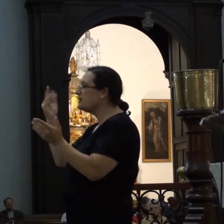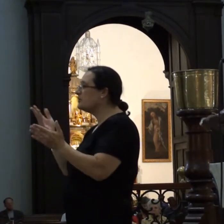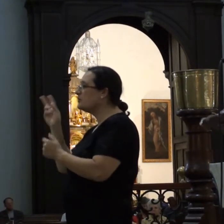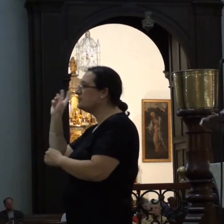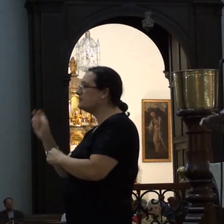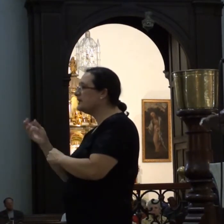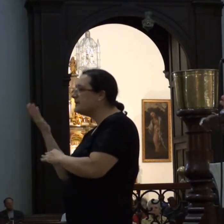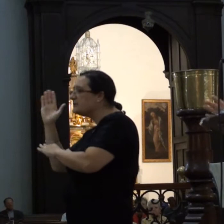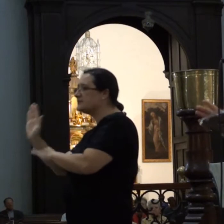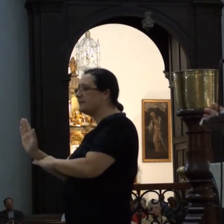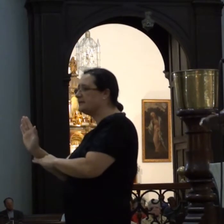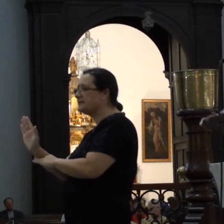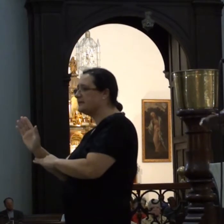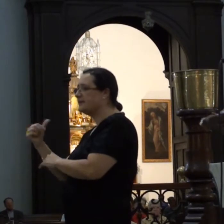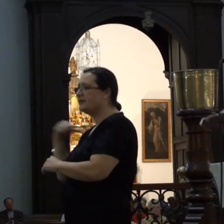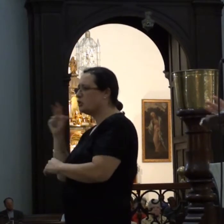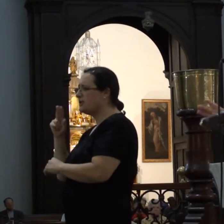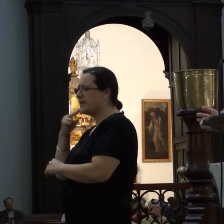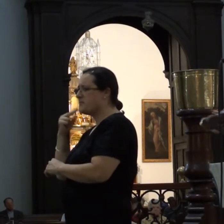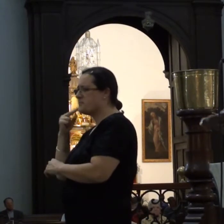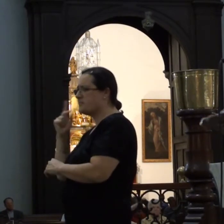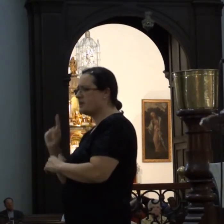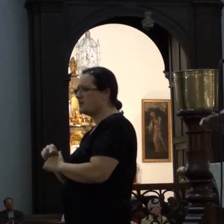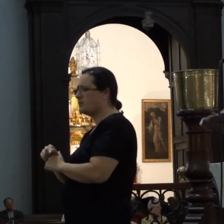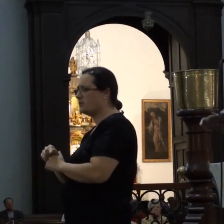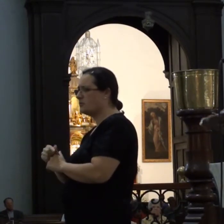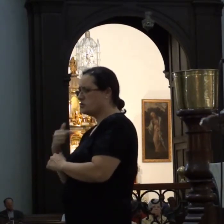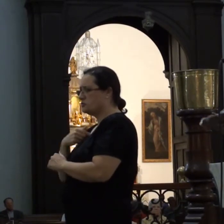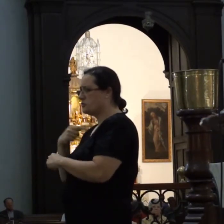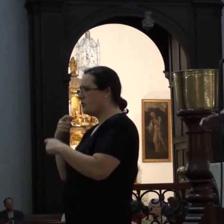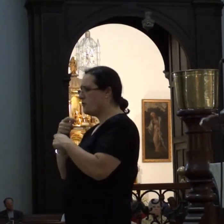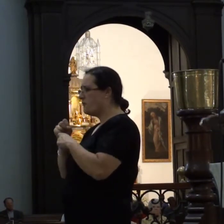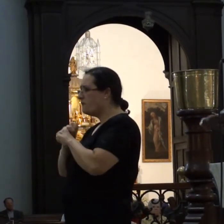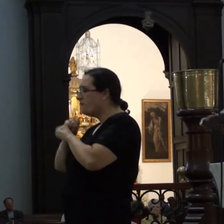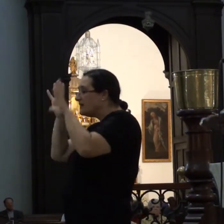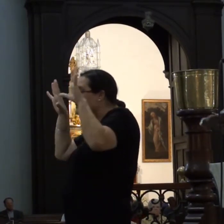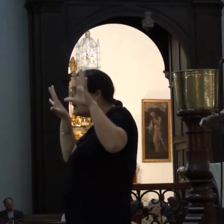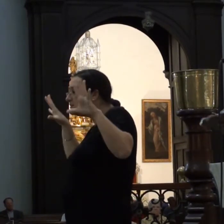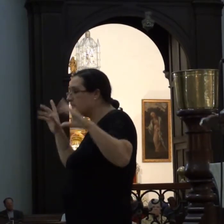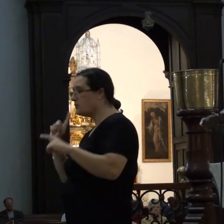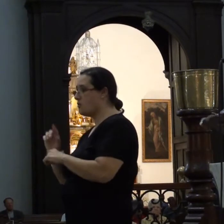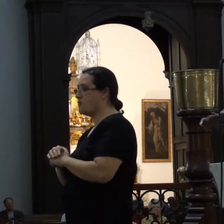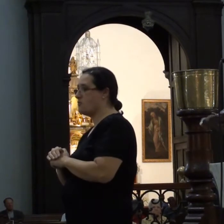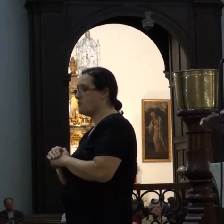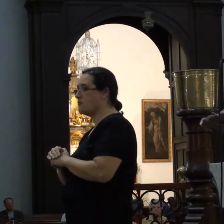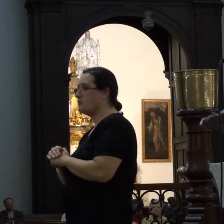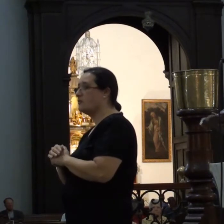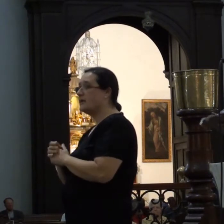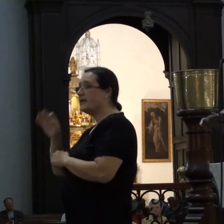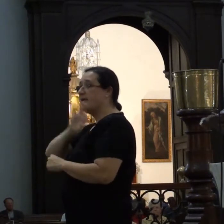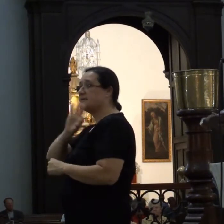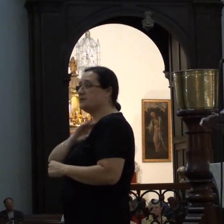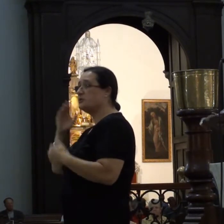no temas No tengas miedo Si yo no soy un fantasma continuamente y el señor cuando